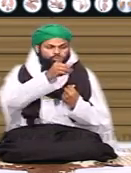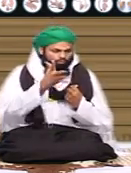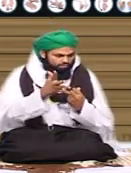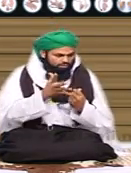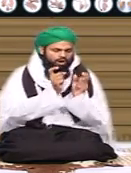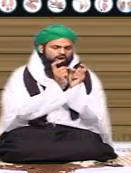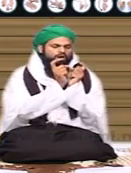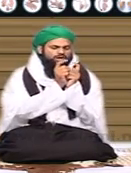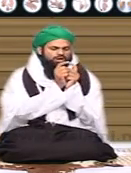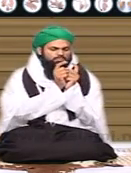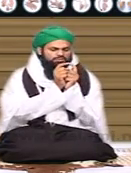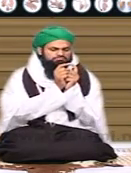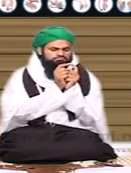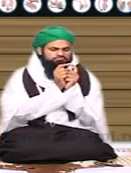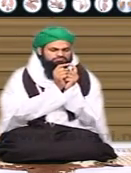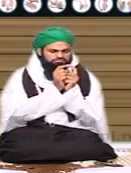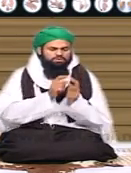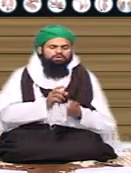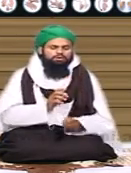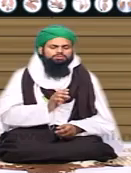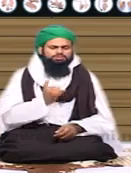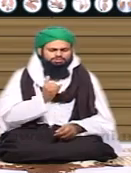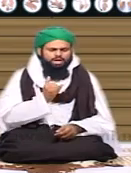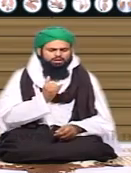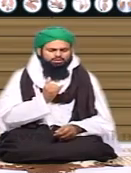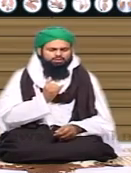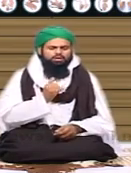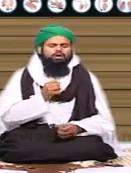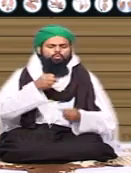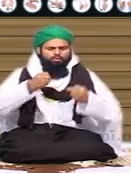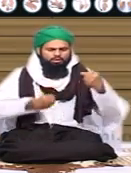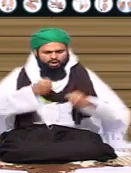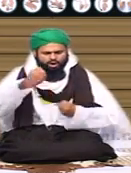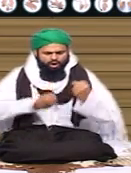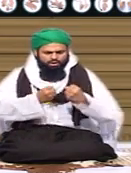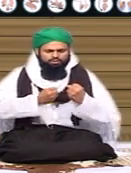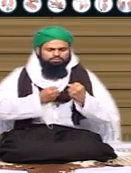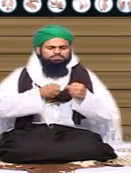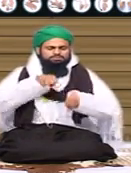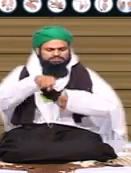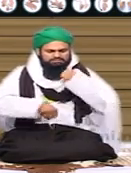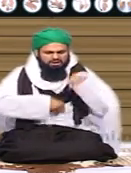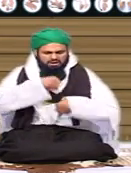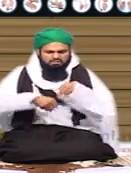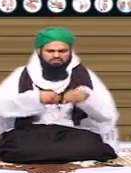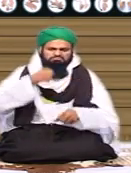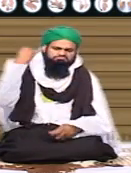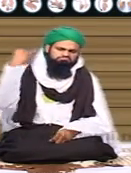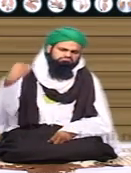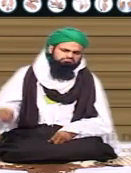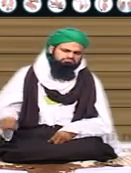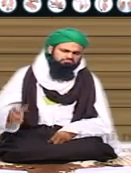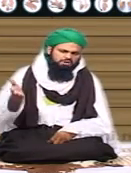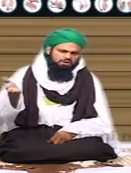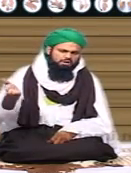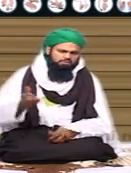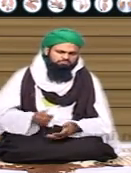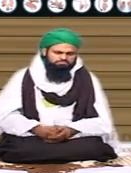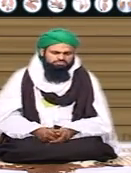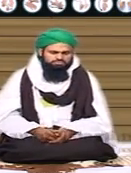پیچھے سے کریں تو غیبت کہلائے. یہاں تک کہ اس کی سواری کا اگر تذکرہ کریں اس میں جو خامی ہے، یار اس کی